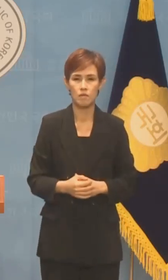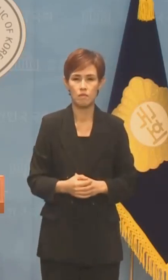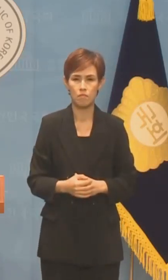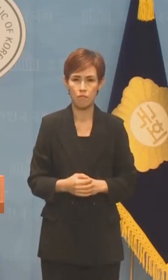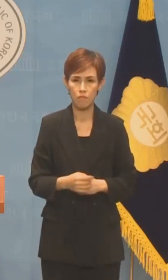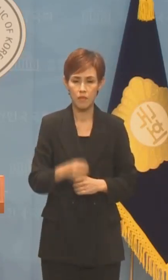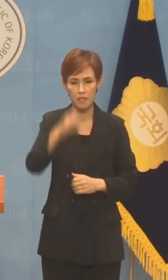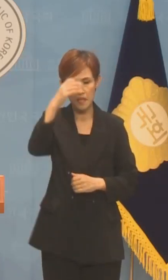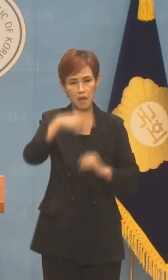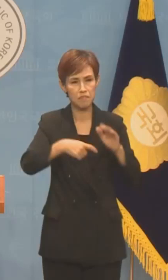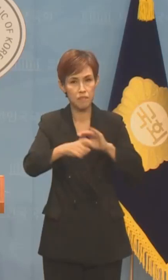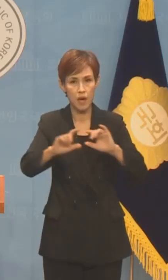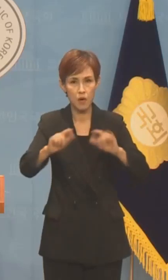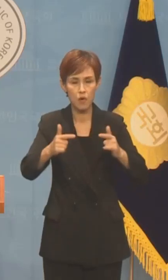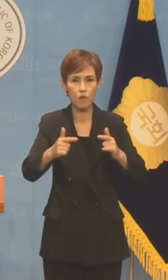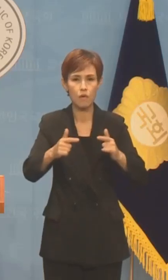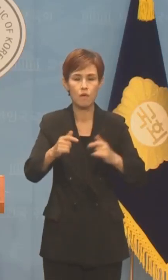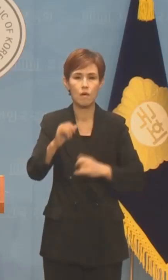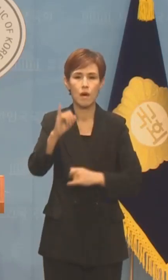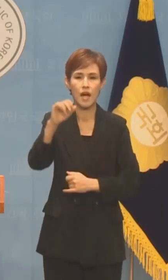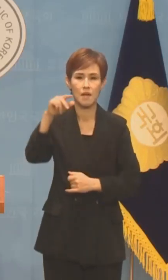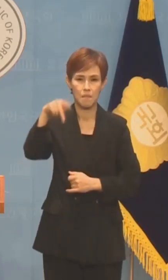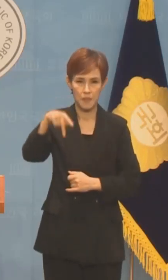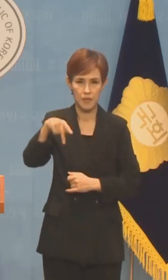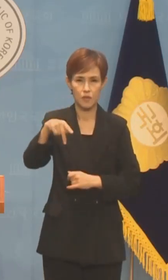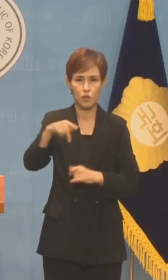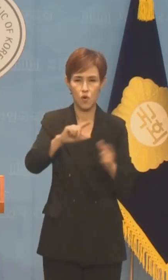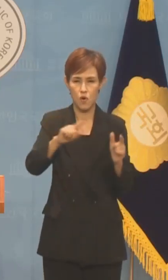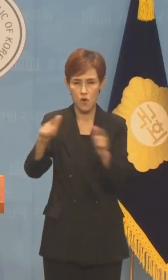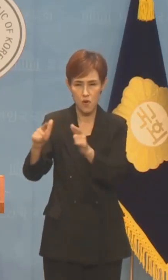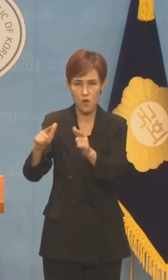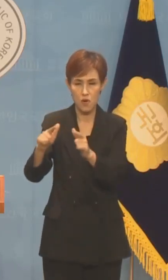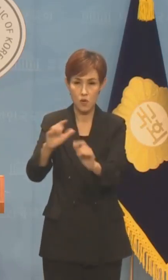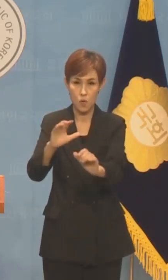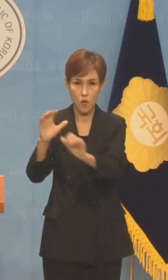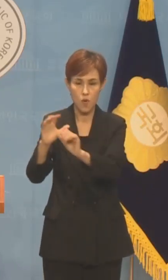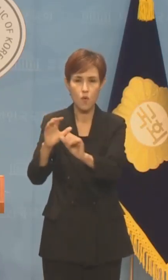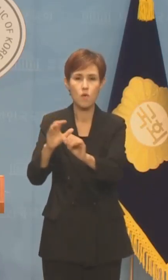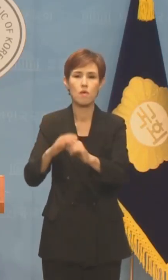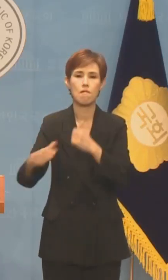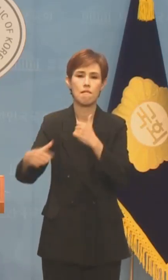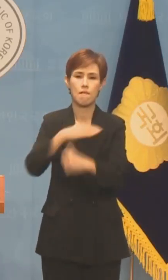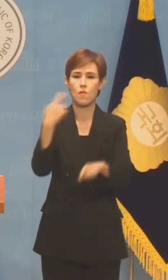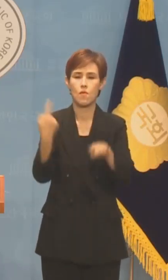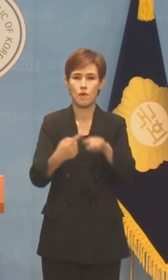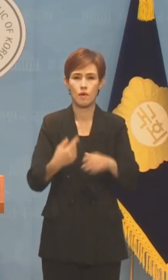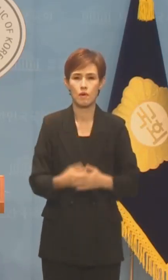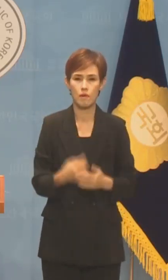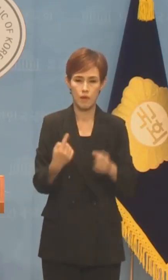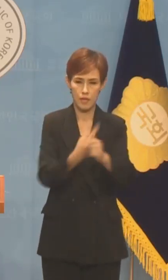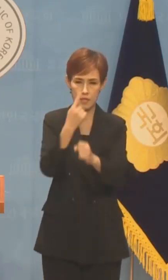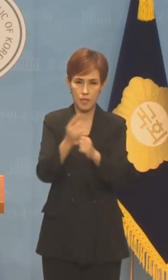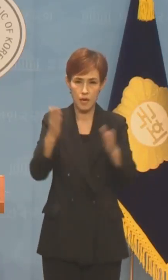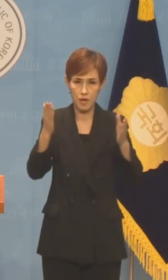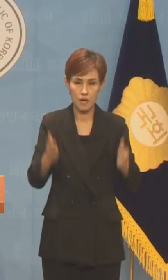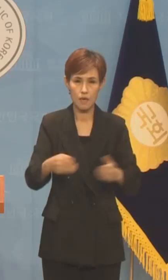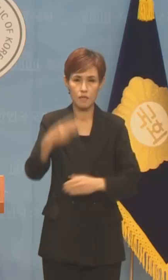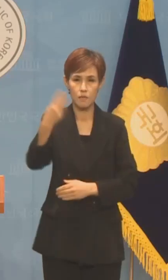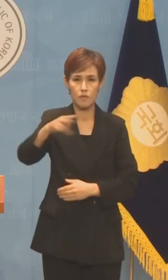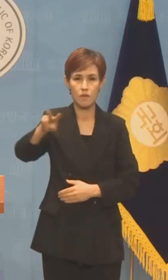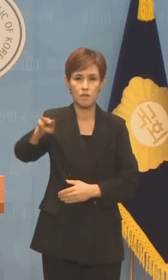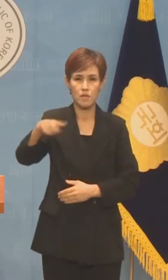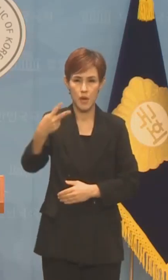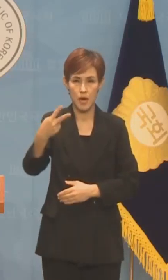해킹 시도가 아니라 다중 IP와 자동화된 도구를 활용한 사이버 테러였습니다. 약 1시간 동안 3,200여